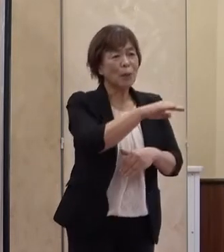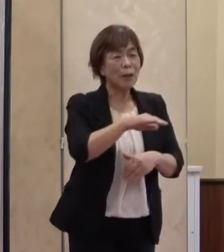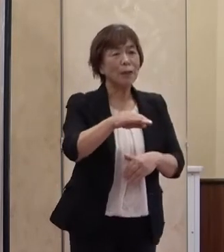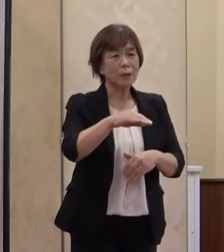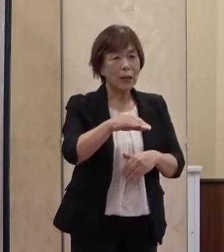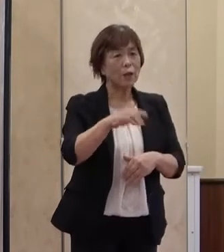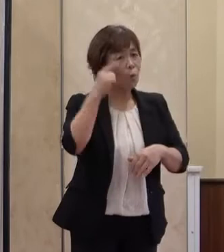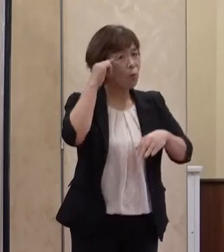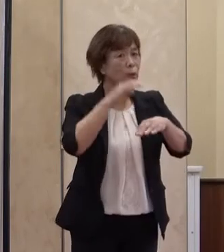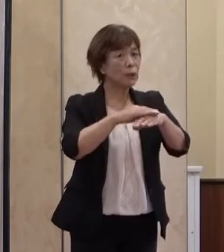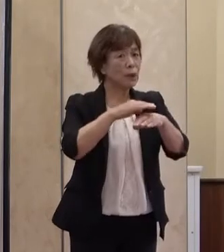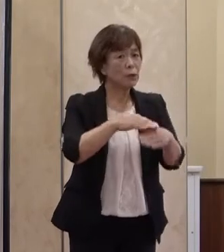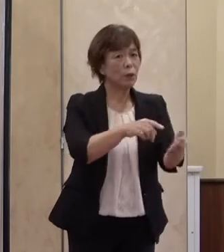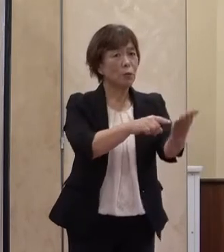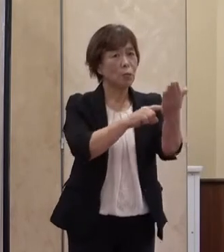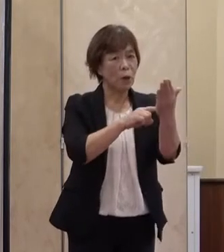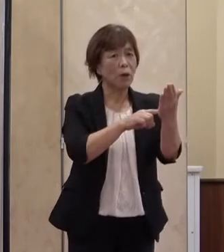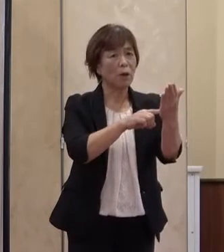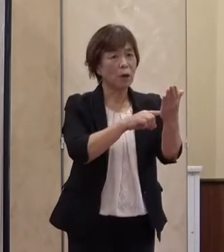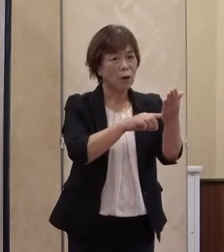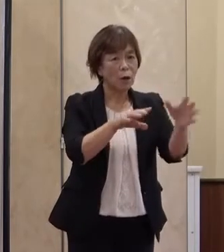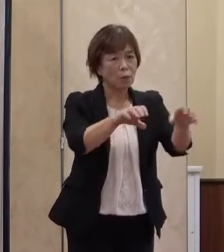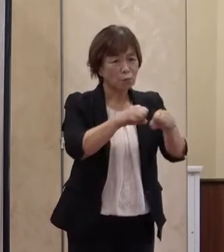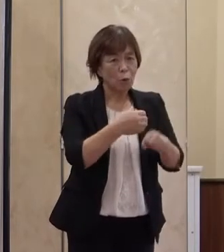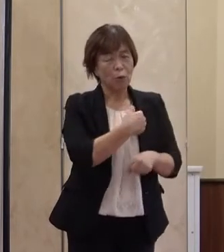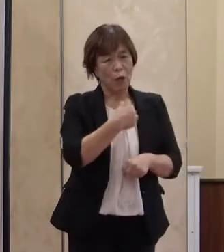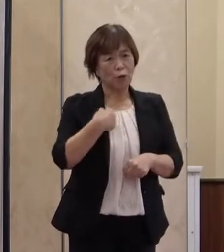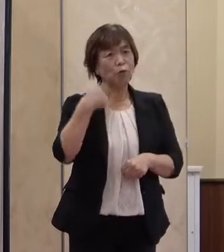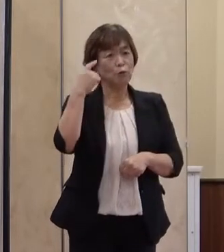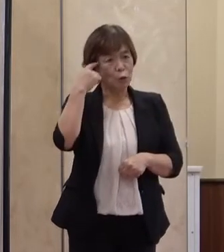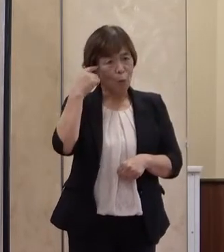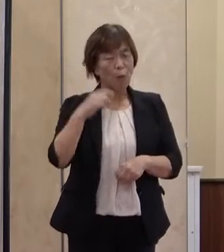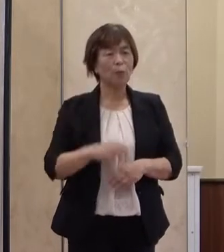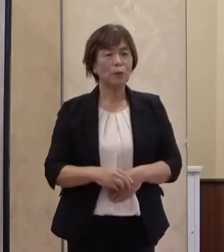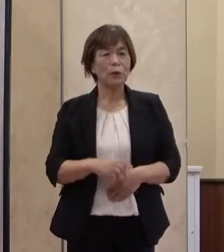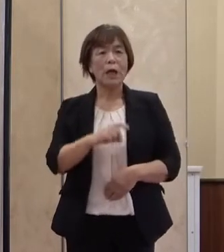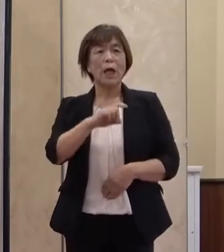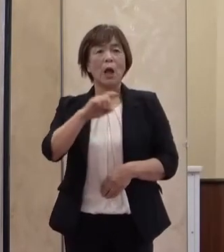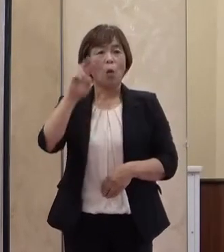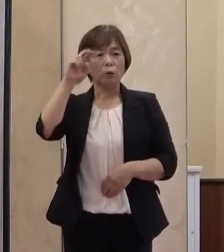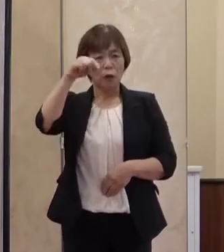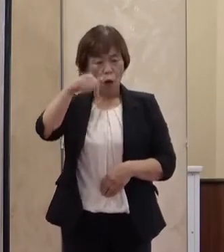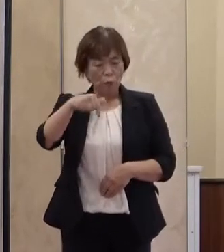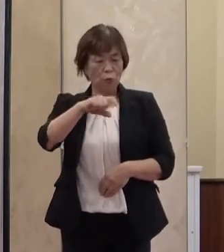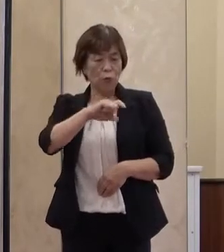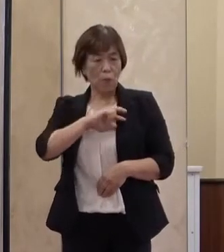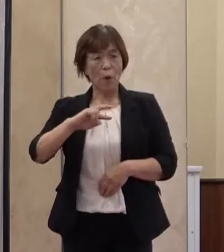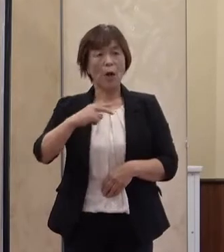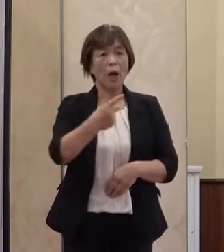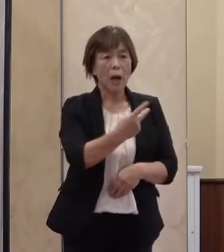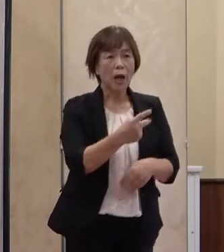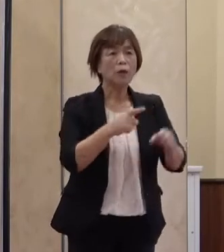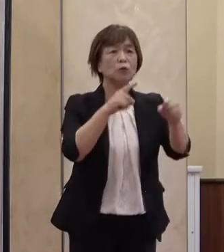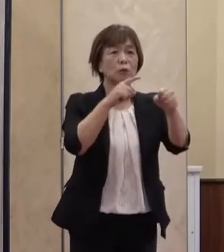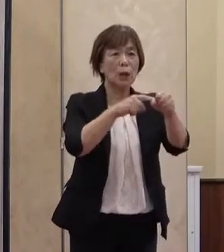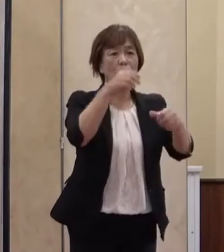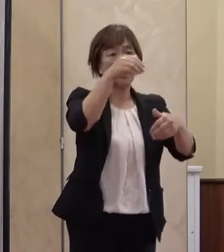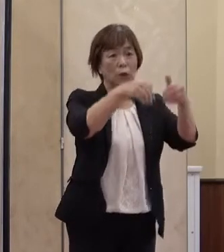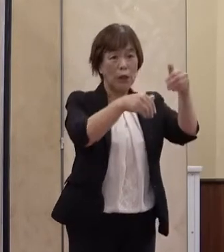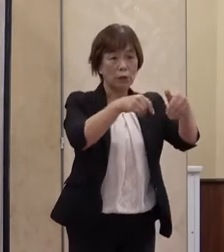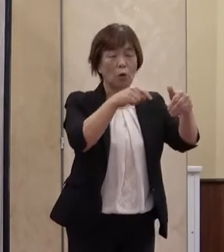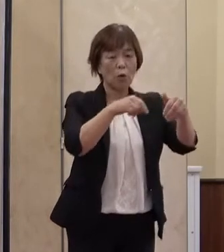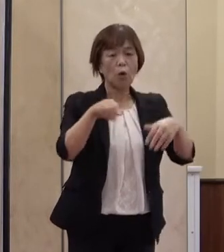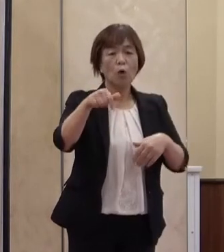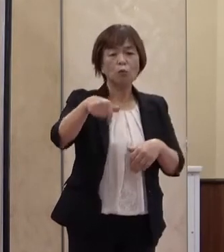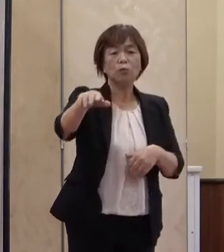らかになると思います。その名称変更のことを問う住民投票を府下全域で行う